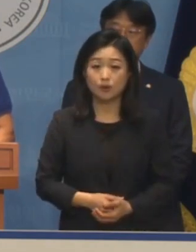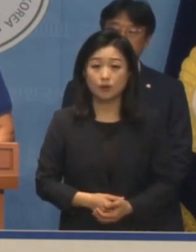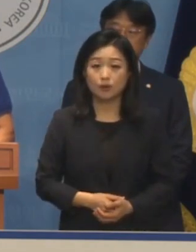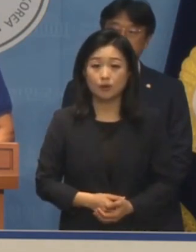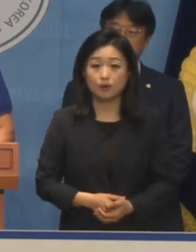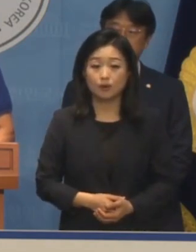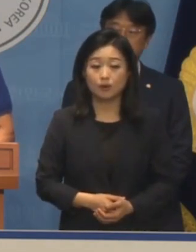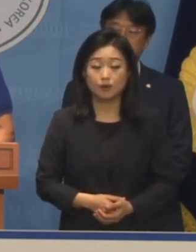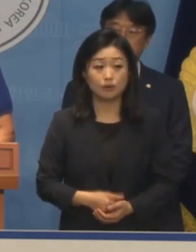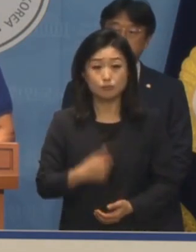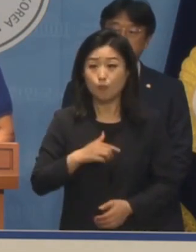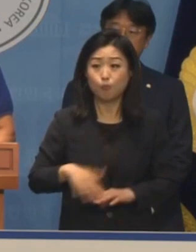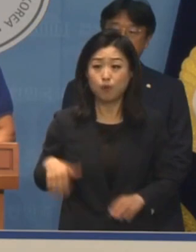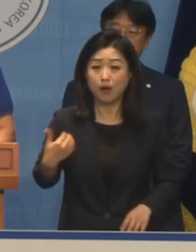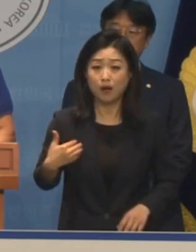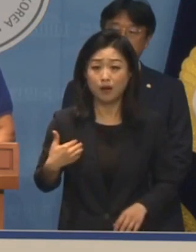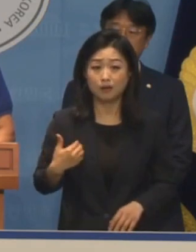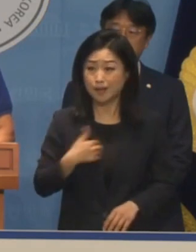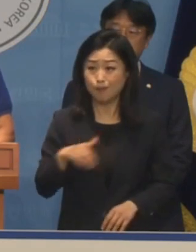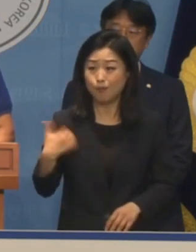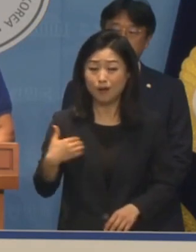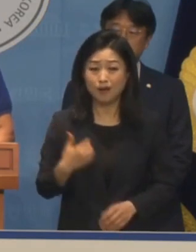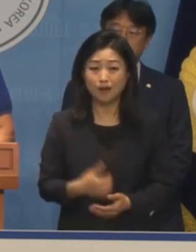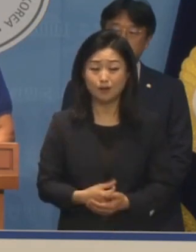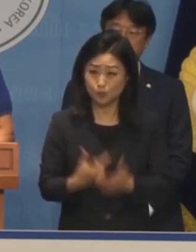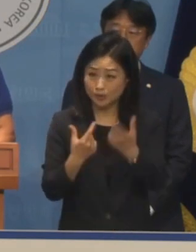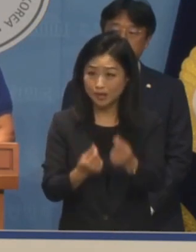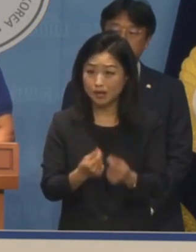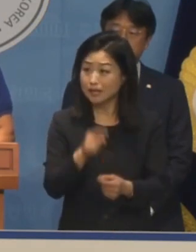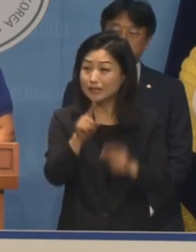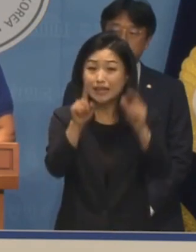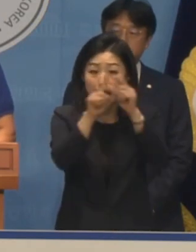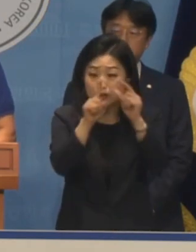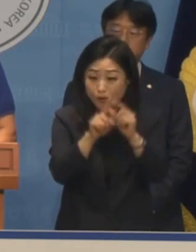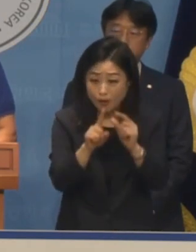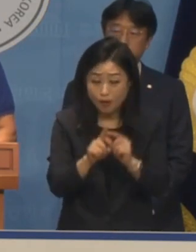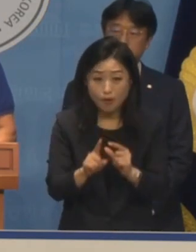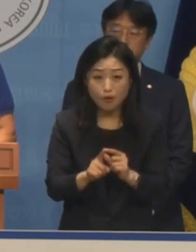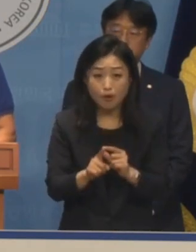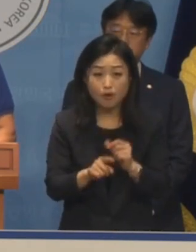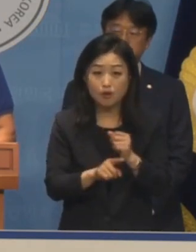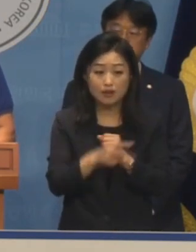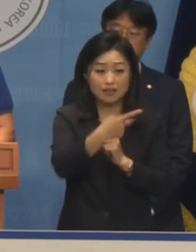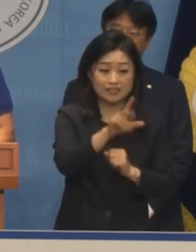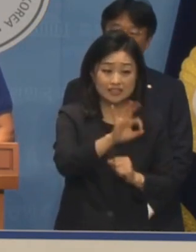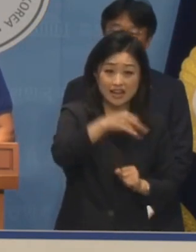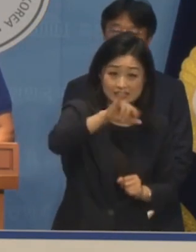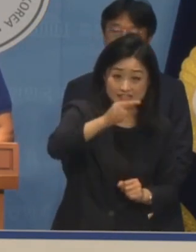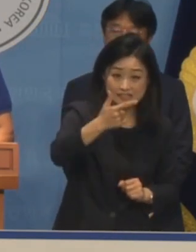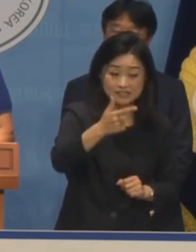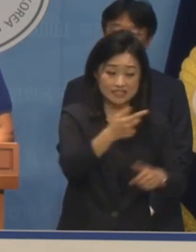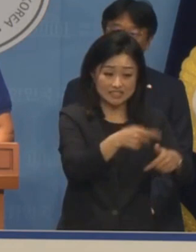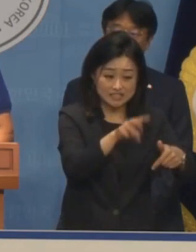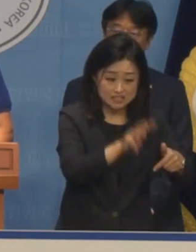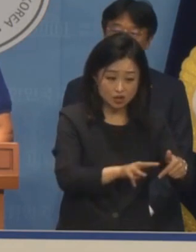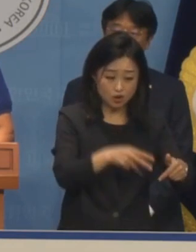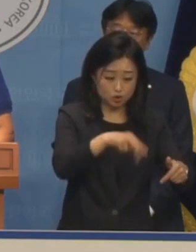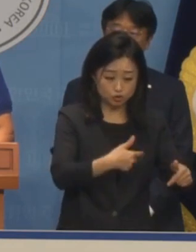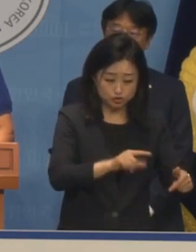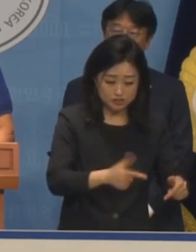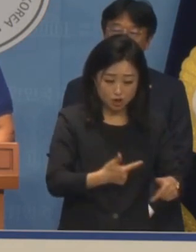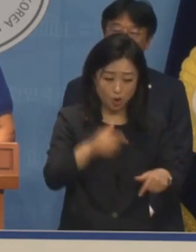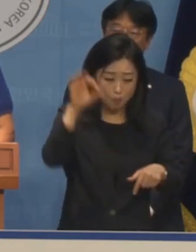아십니까 저도 잘 모르겠습니다이 단어들이 당진 인천 순천